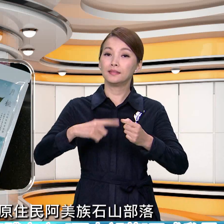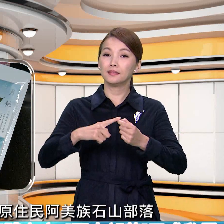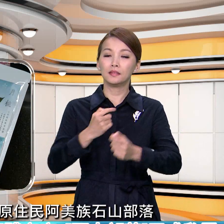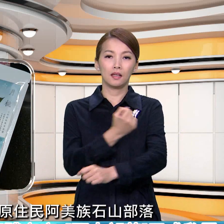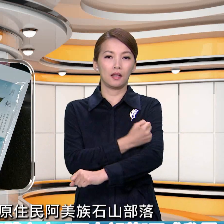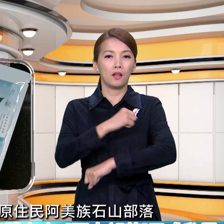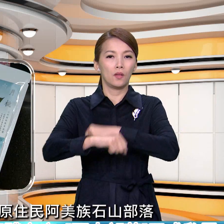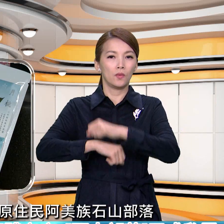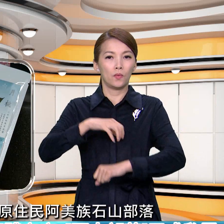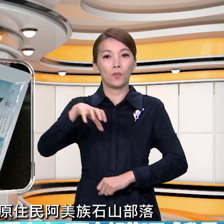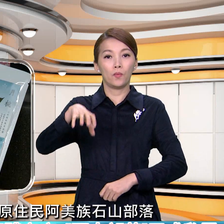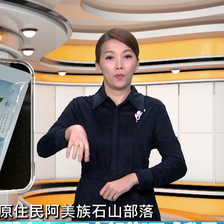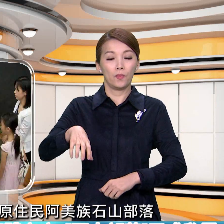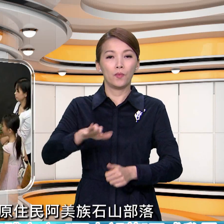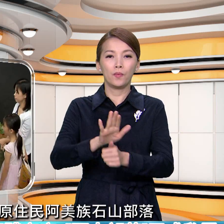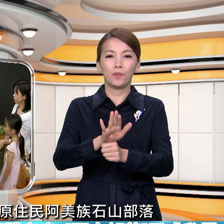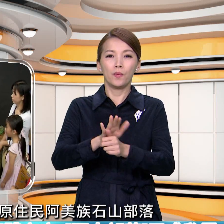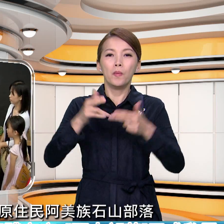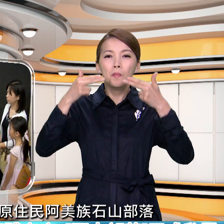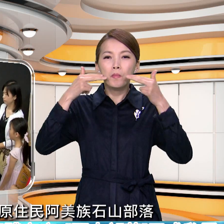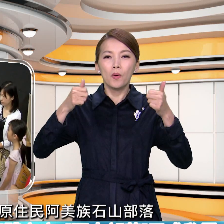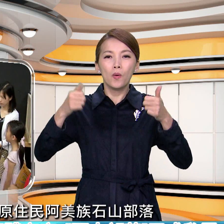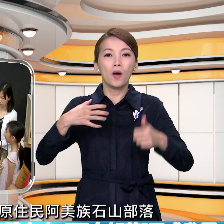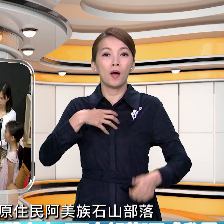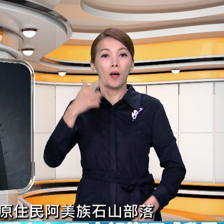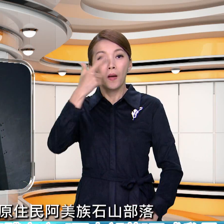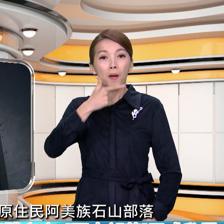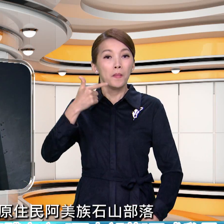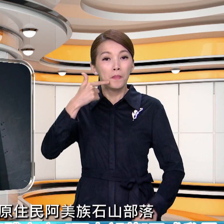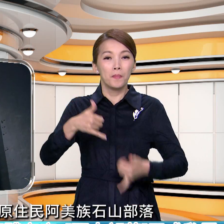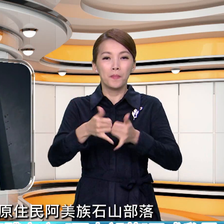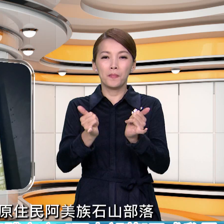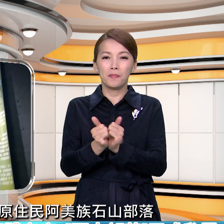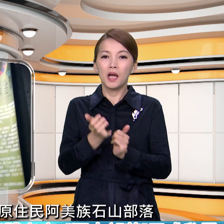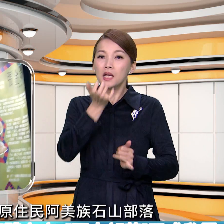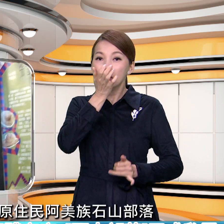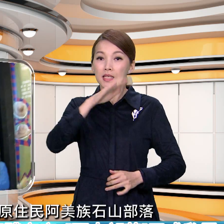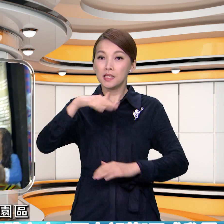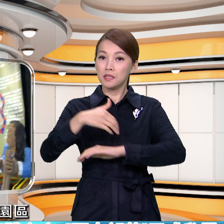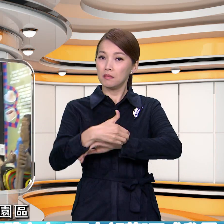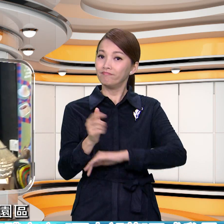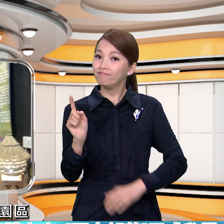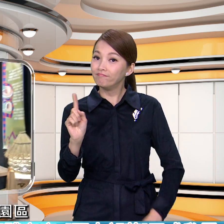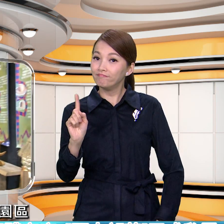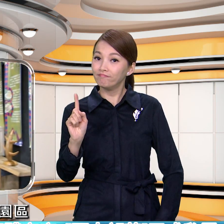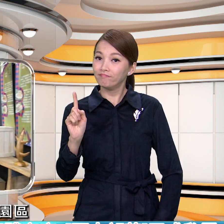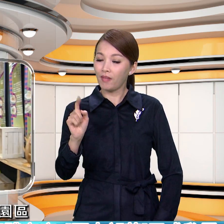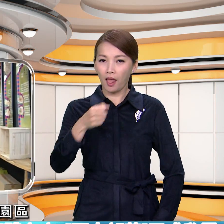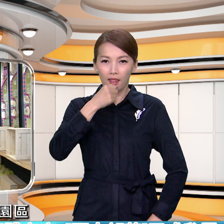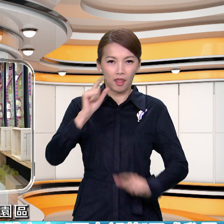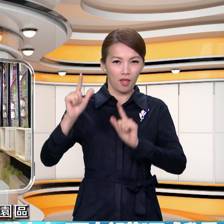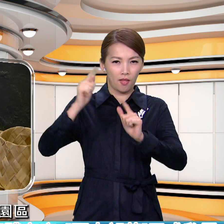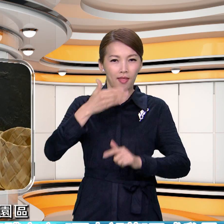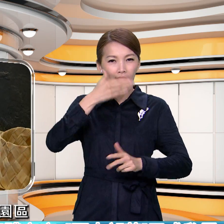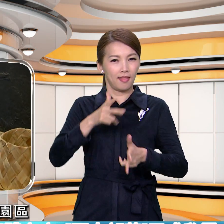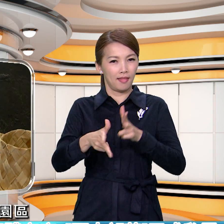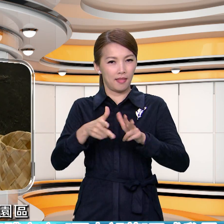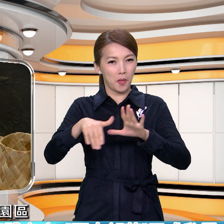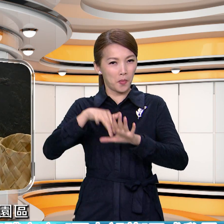劳动部今年协助原住民阿美族石山部落在台东糖厂文化园